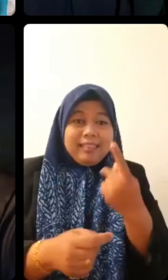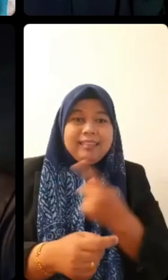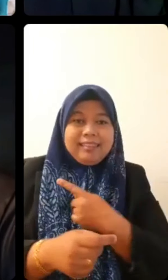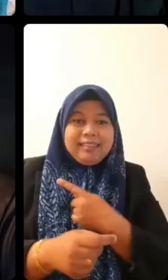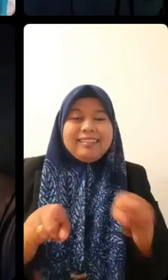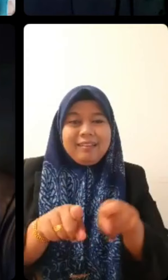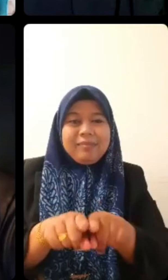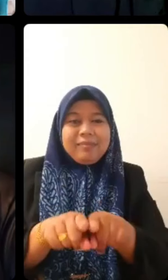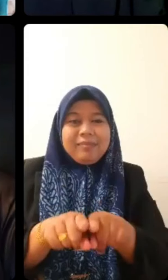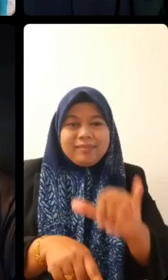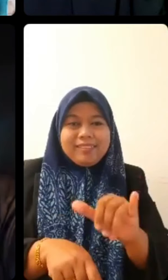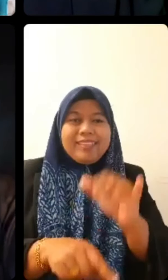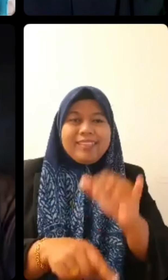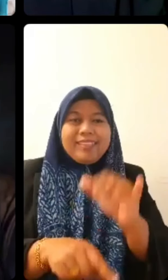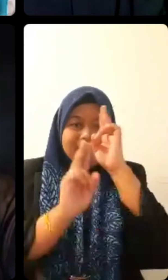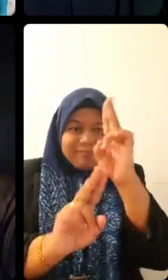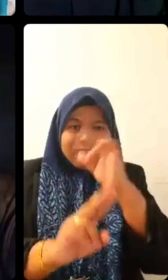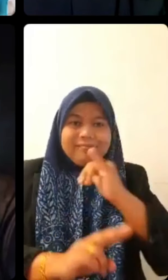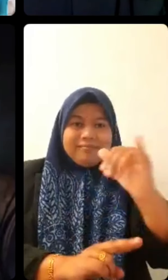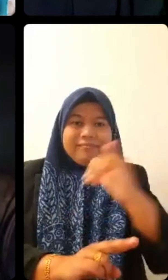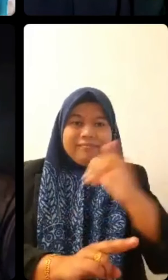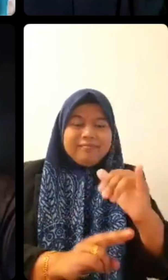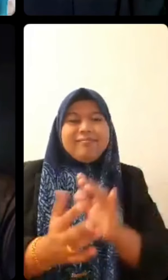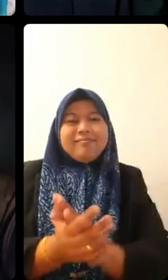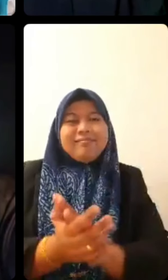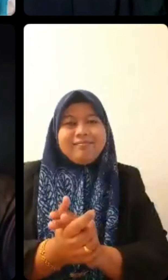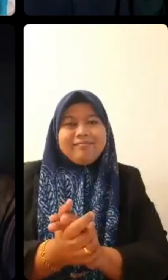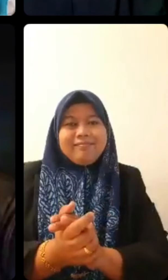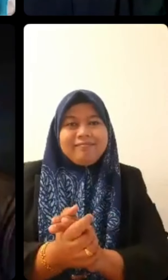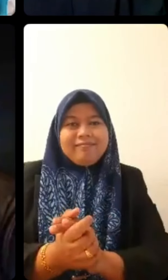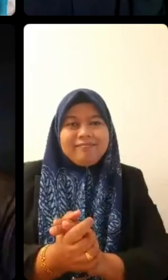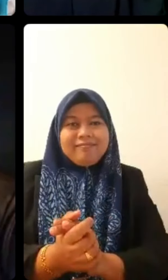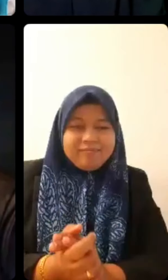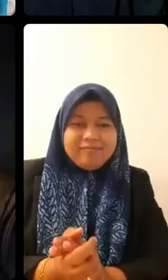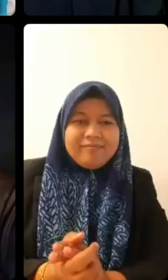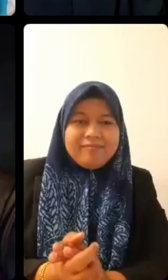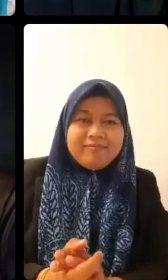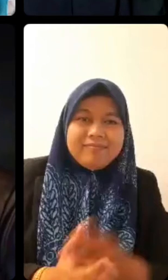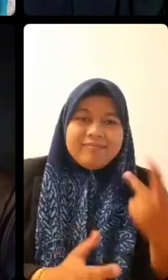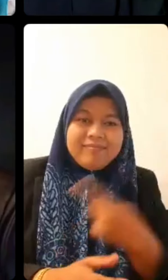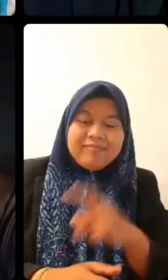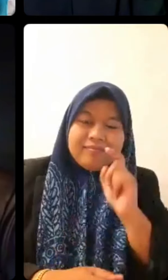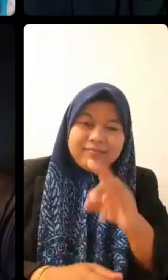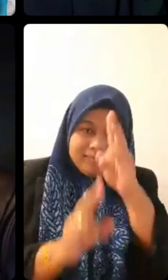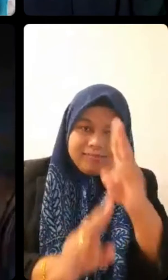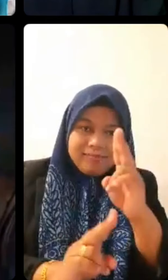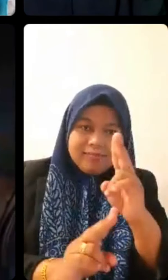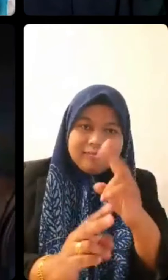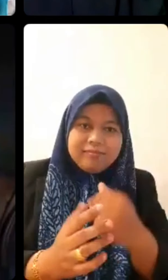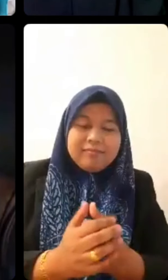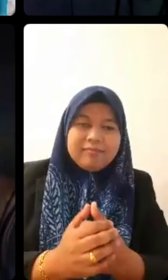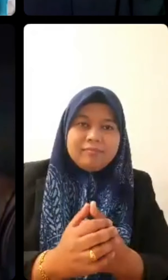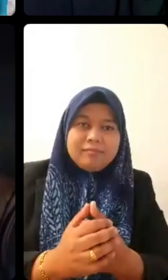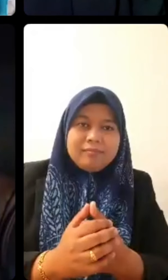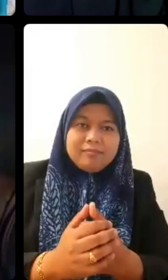Okay. OKU ke orang normal. Beriman dengan orang normal pun. Kita kena hormat juga. Okay. Sedangkan parking untuk